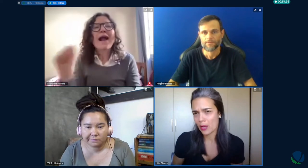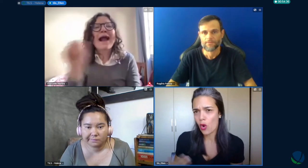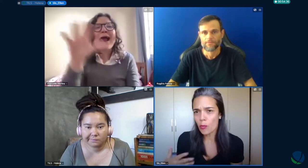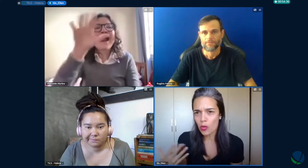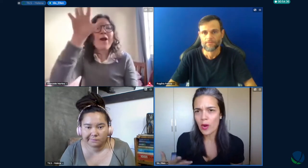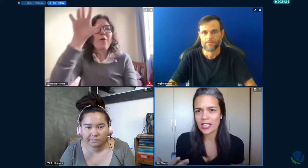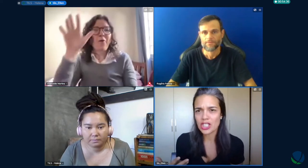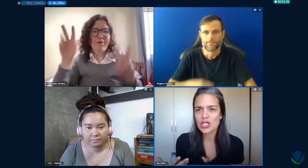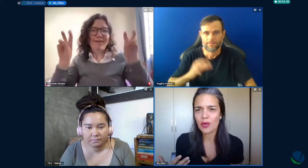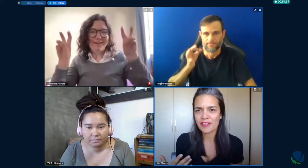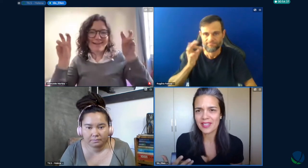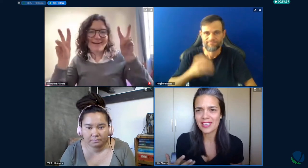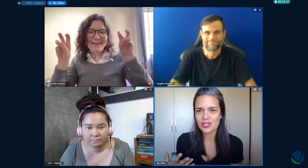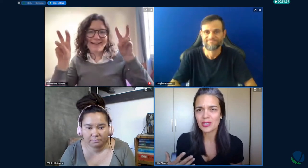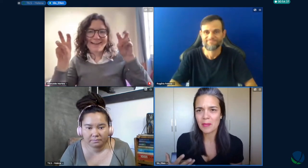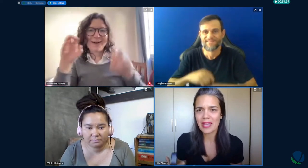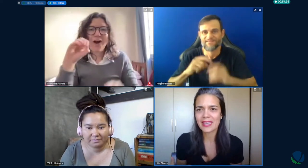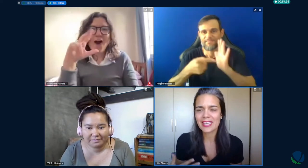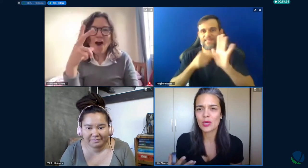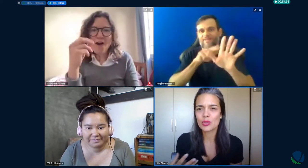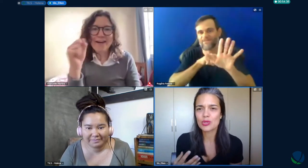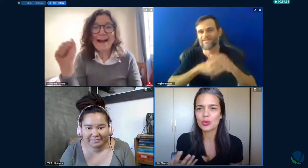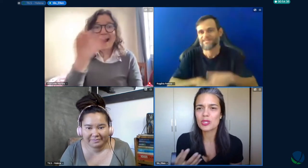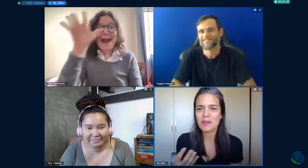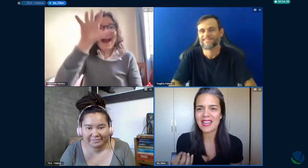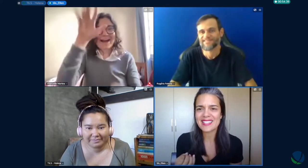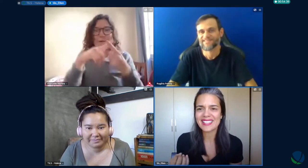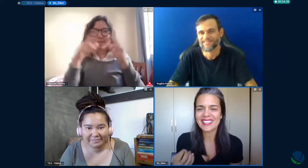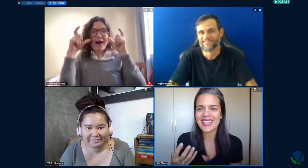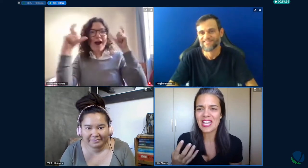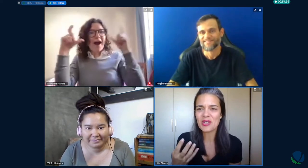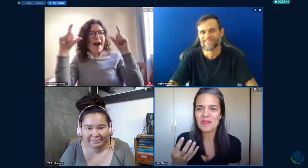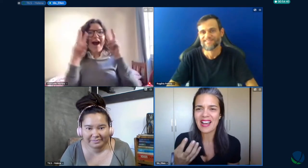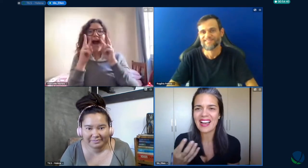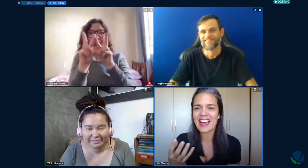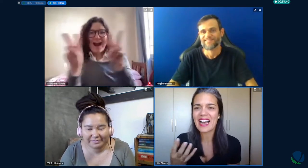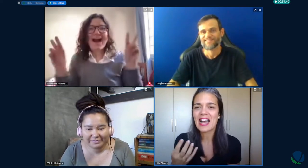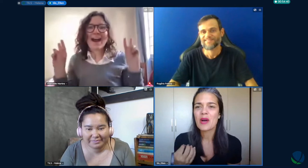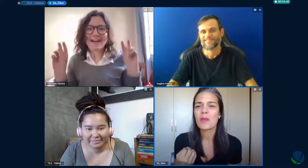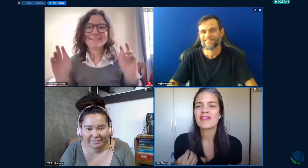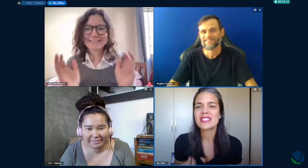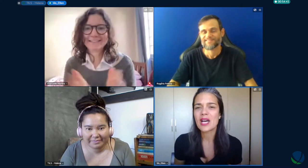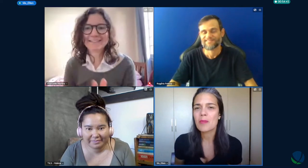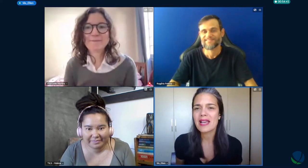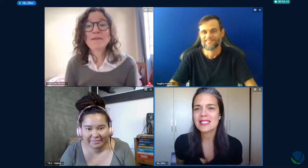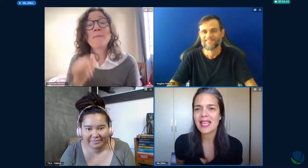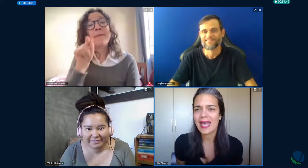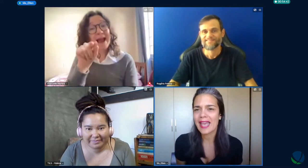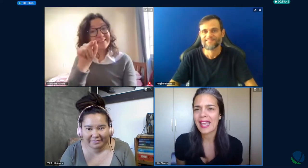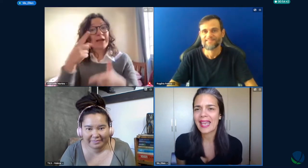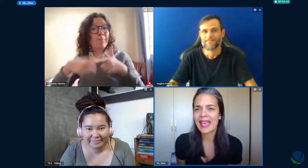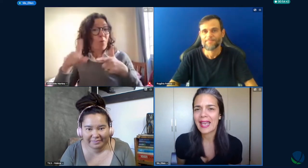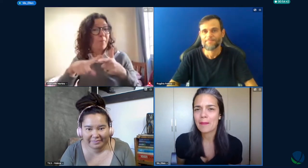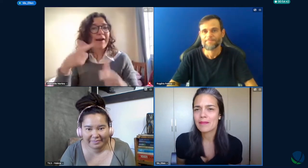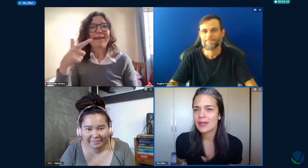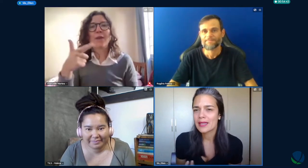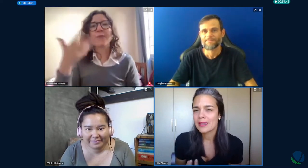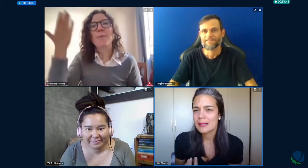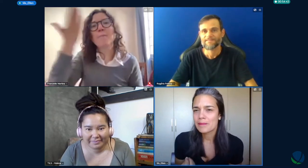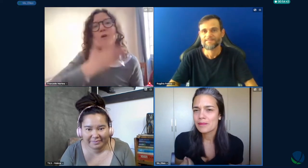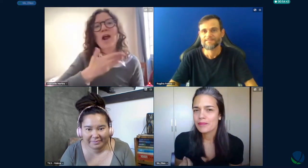É comum a gente ouvir isso também, que os surdos parecem que têm uma visão mais